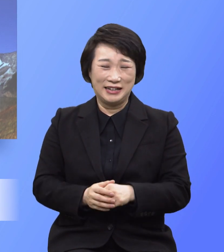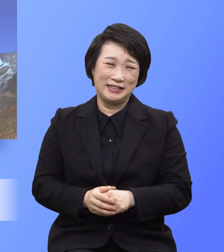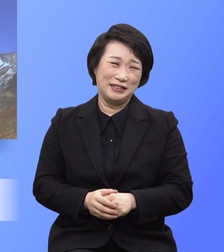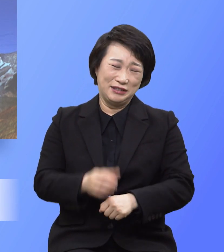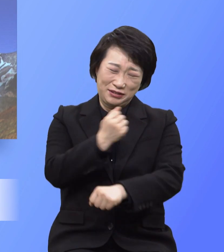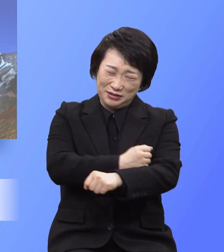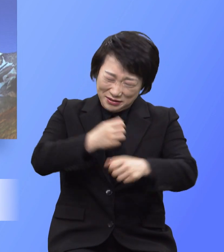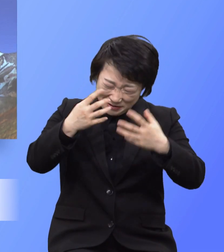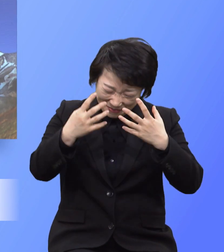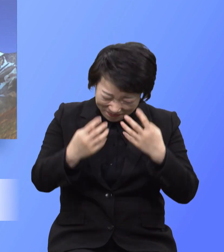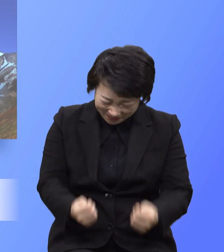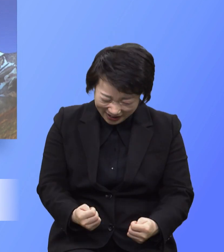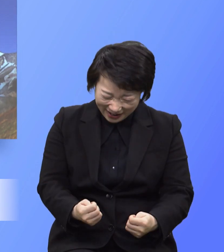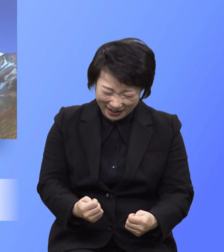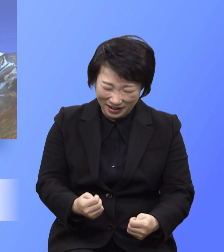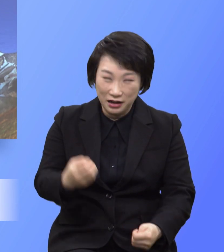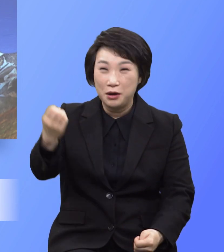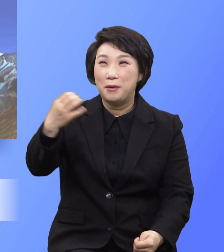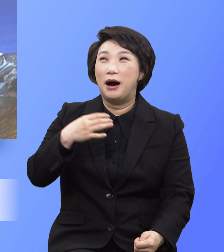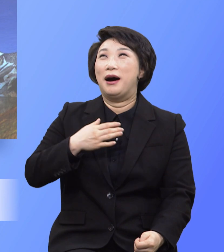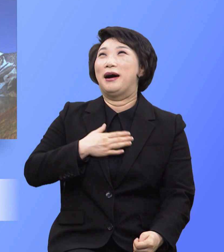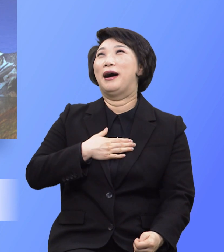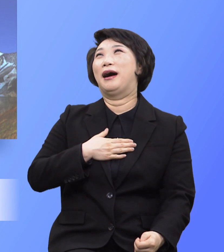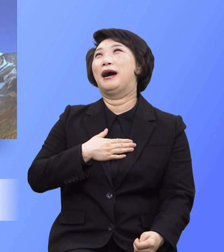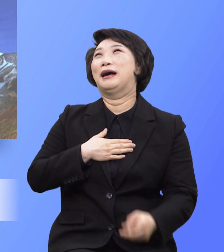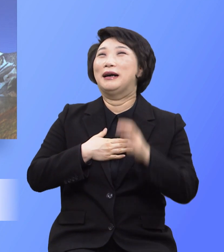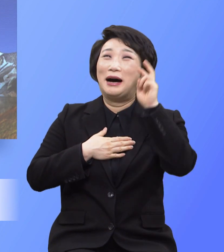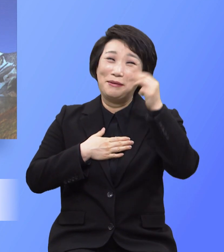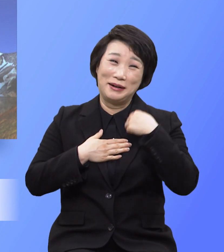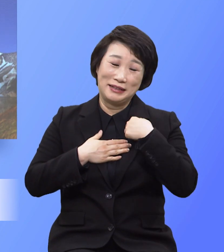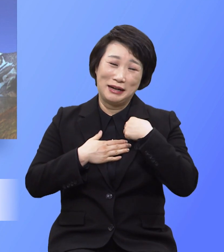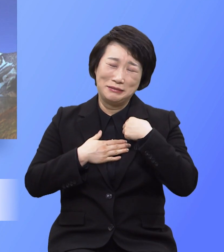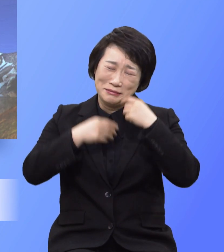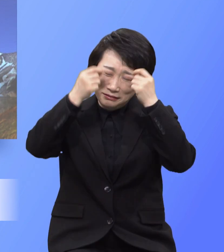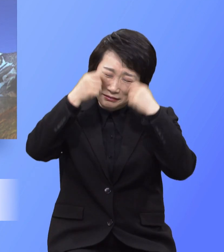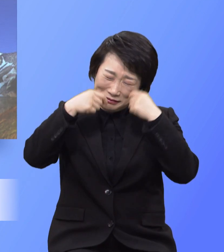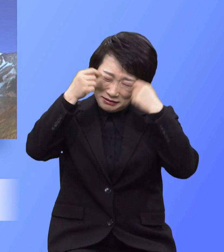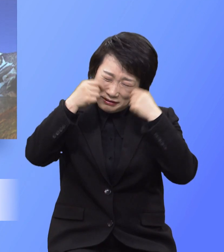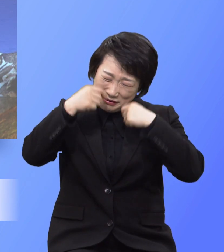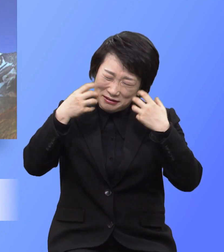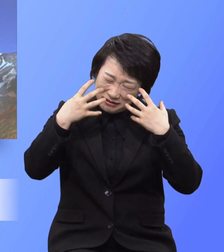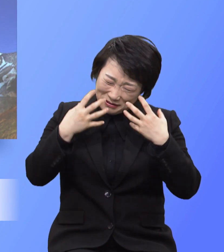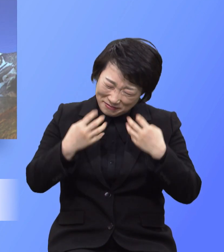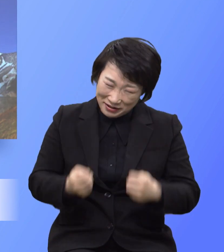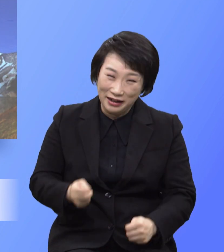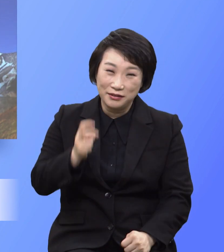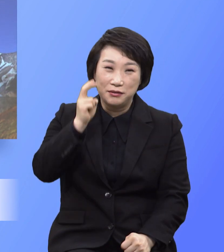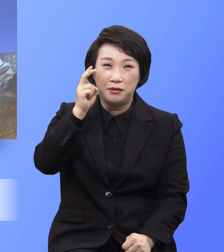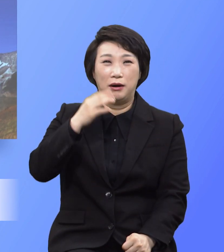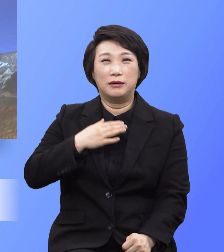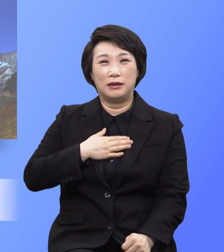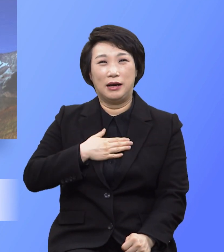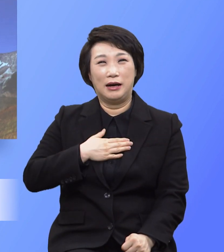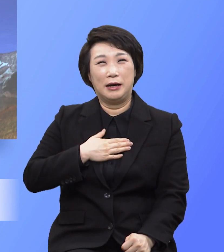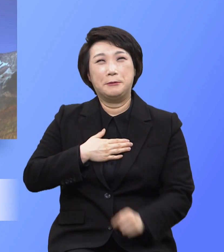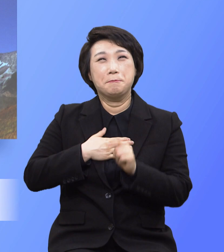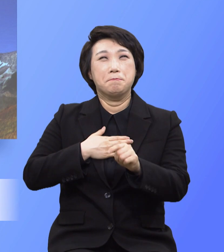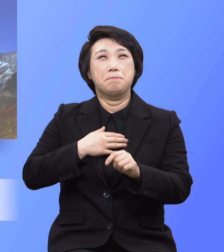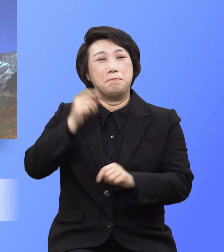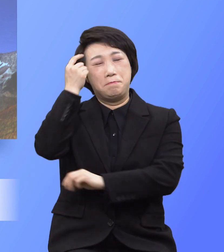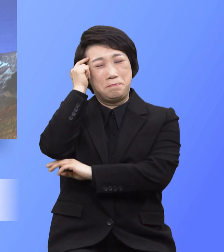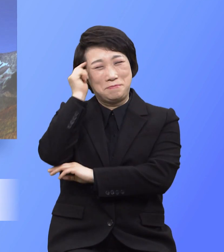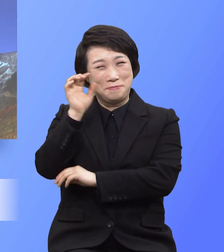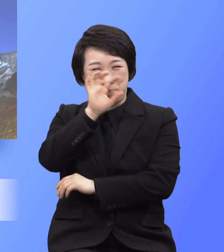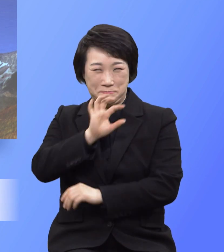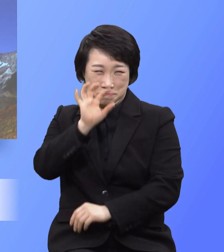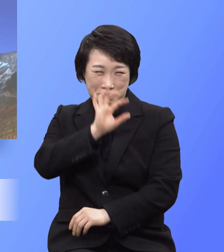참 수고했다 한다면 아마 얼마나 많이 울어 퍼댈까. 이 예언 연습을 내가